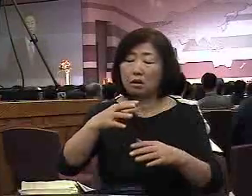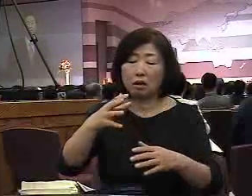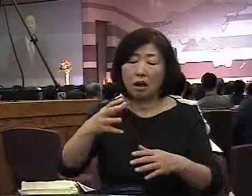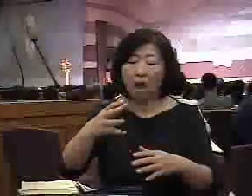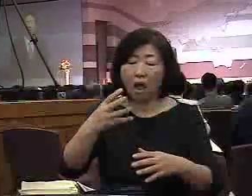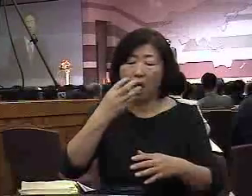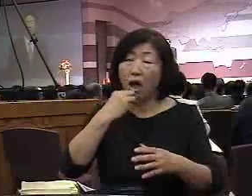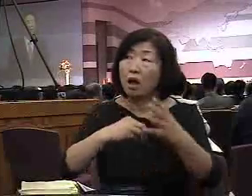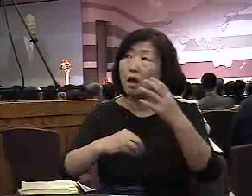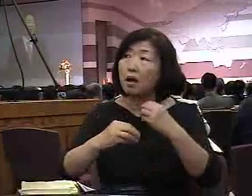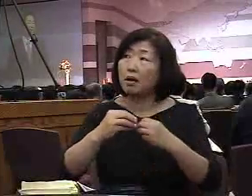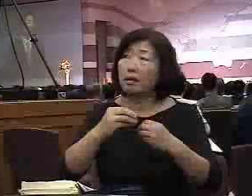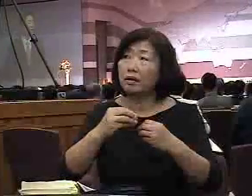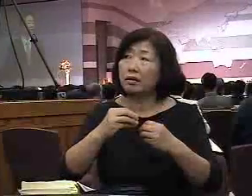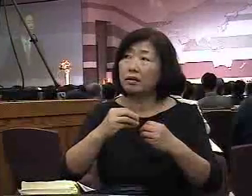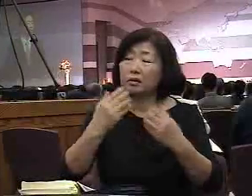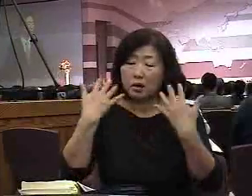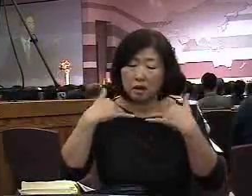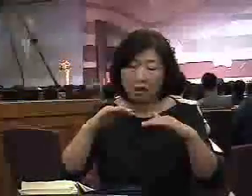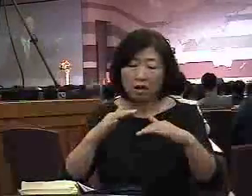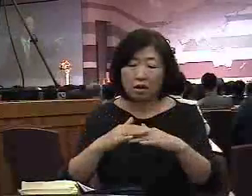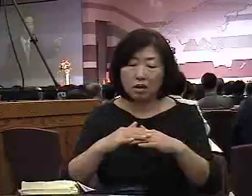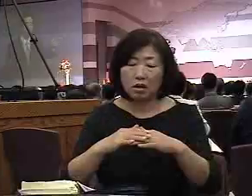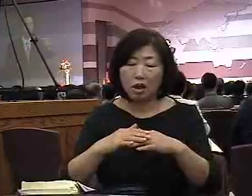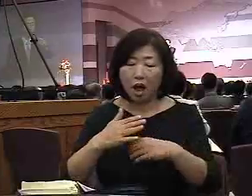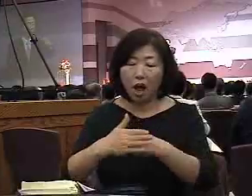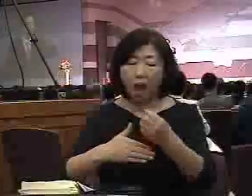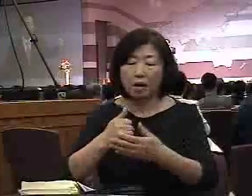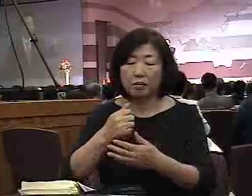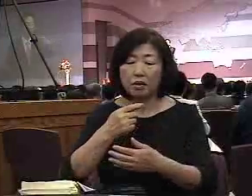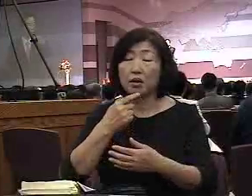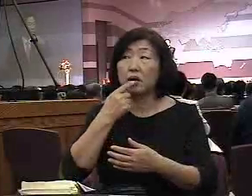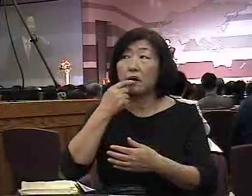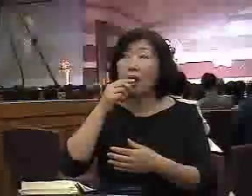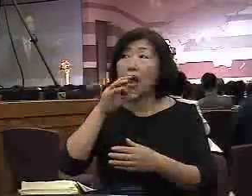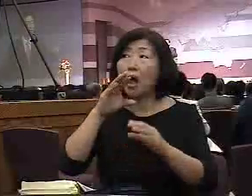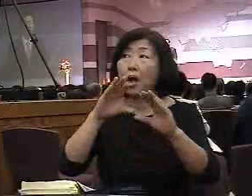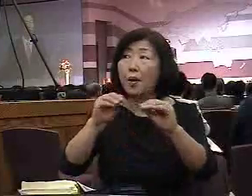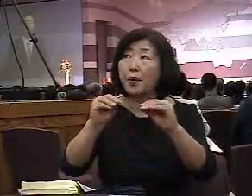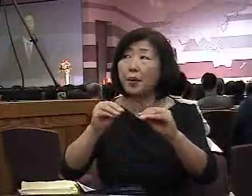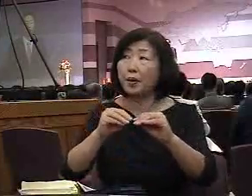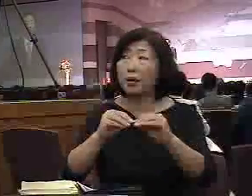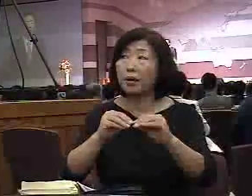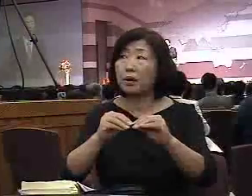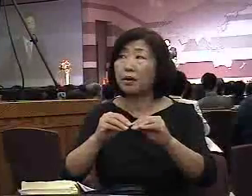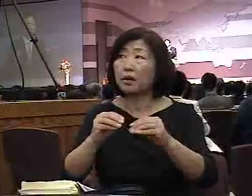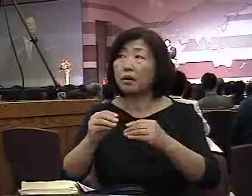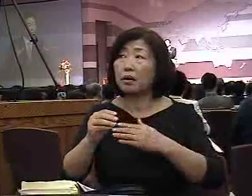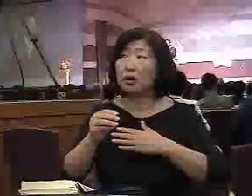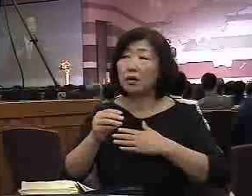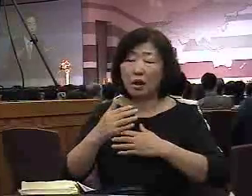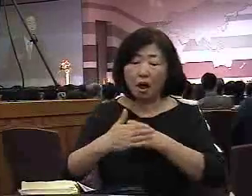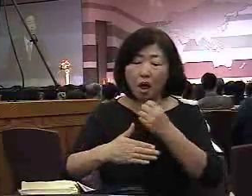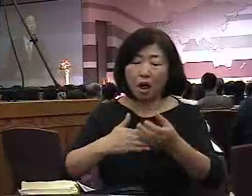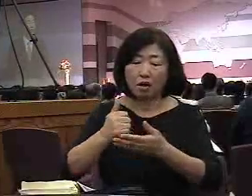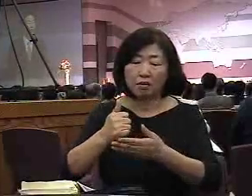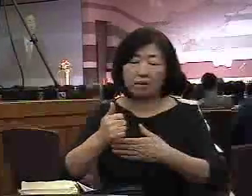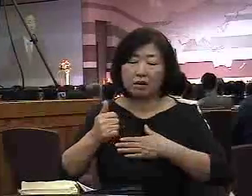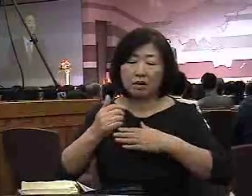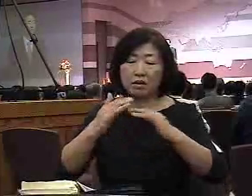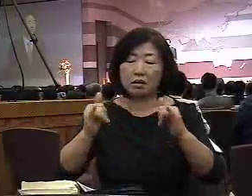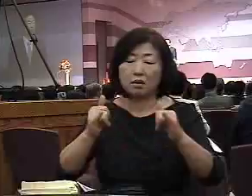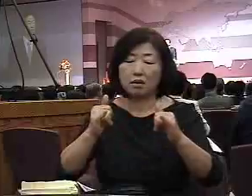있어요. 그런 사자들인데 하나님이 입 닫어 내 사람 건드리면 죽어 그러니까 그대로 얼어붙은